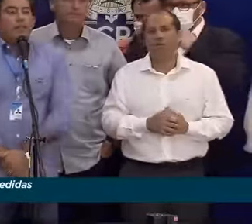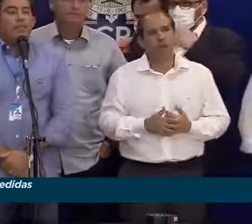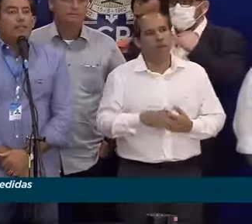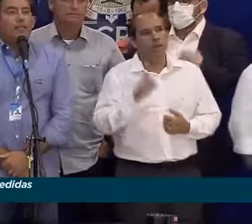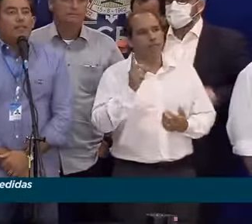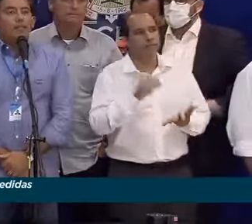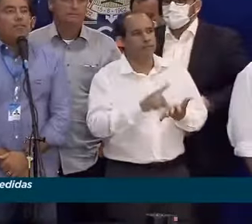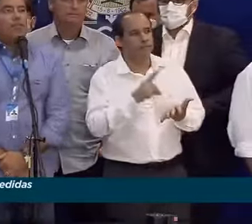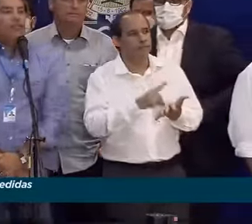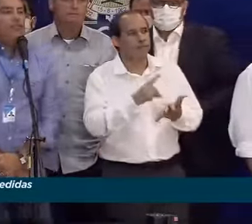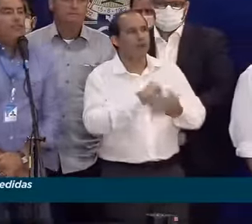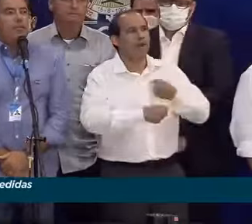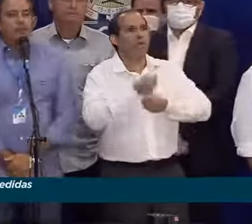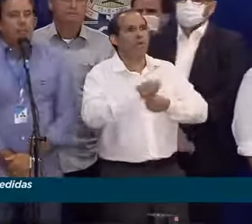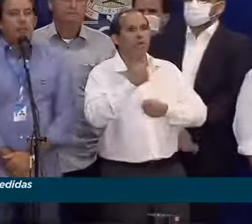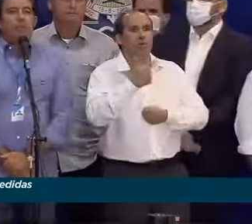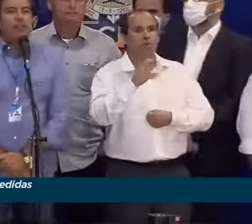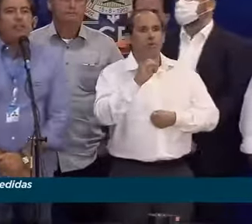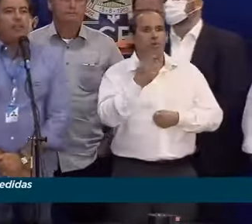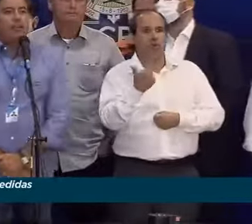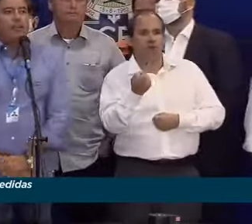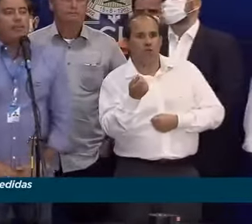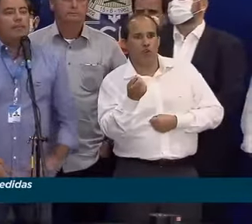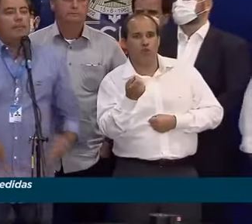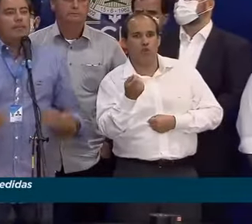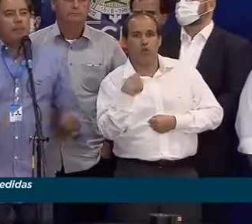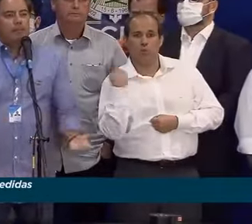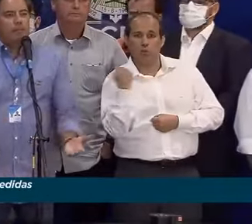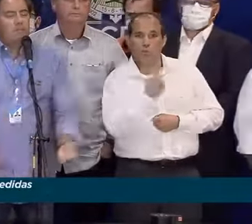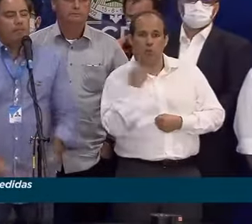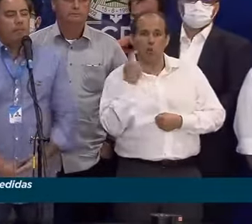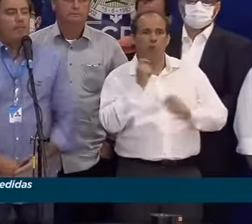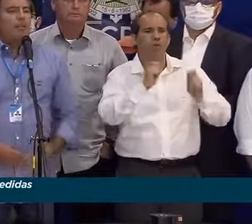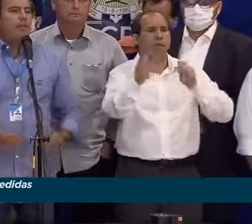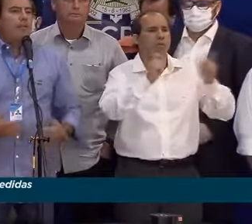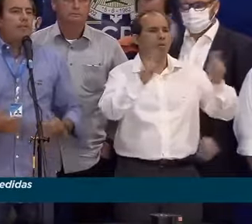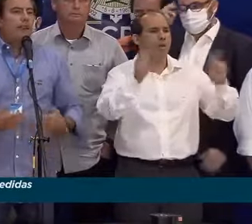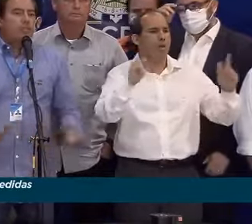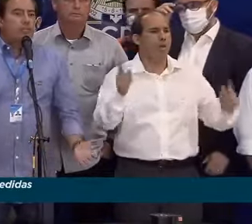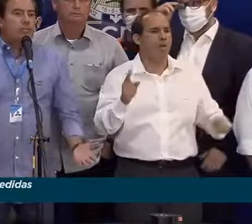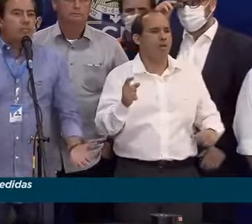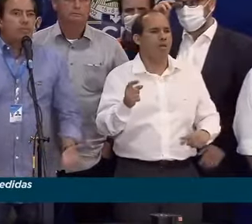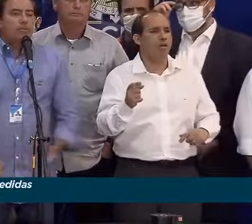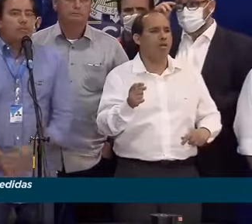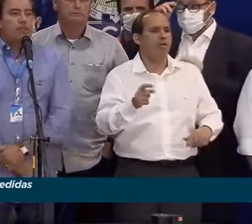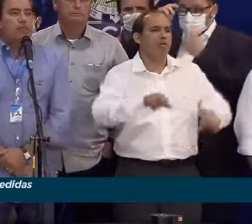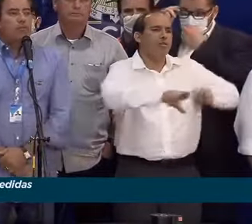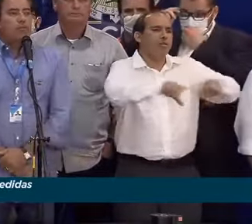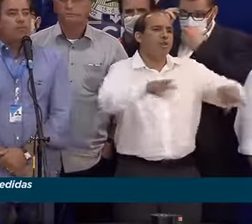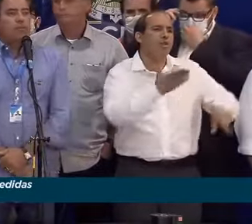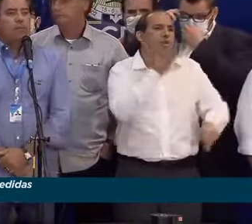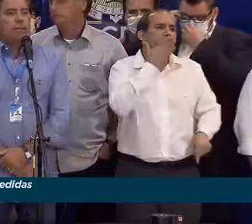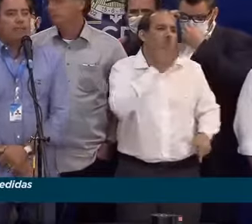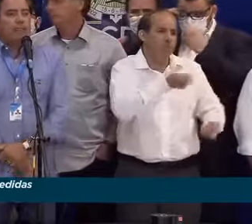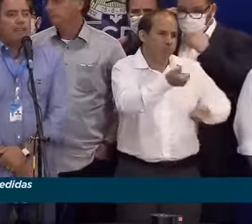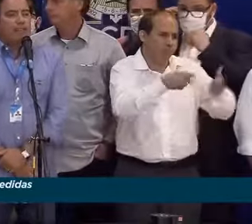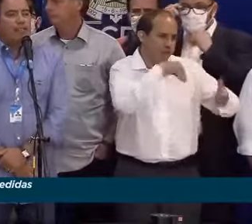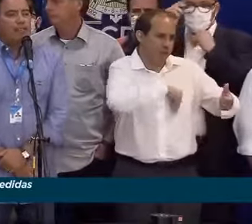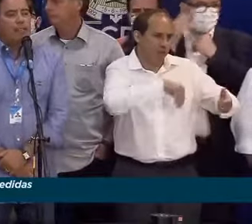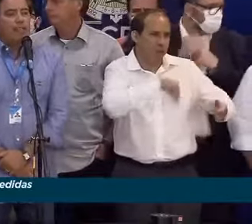Ano passado, em 2020, nós pagamos vários tipos de benefícios